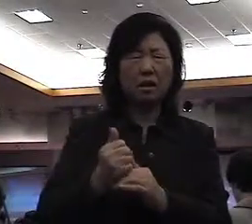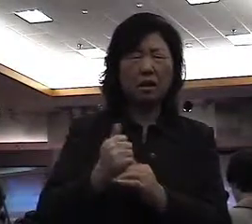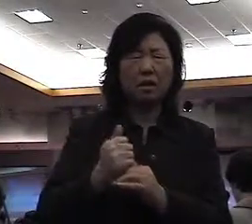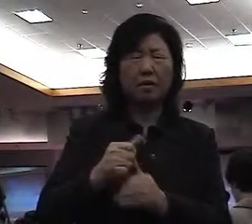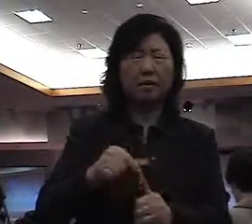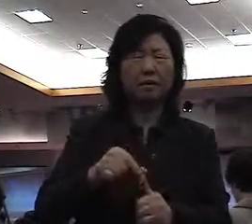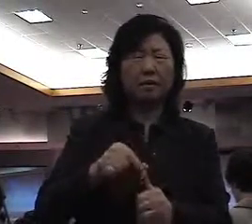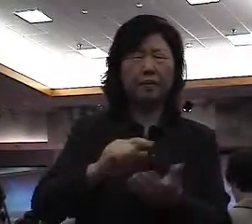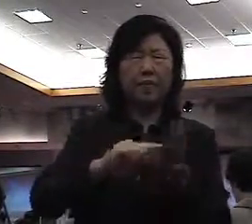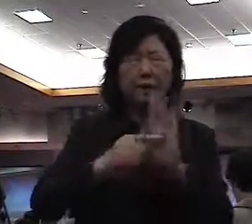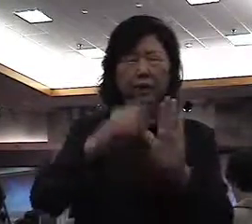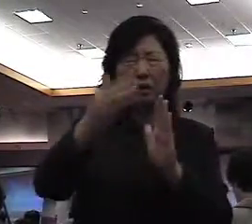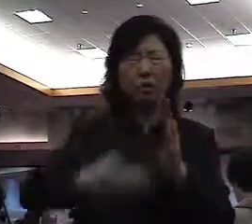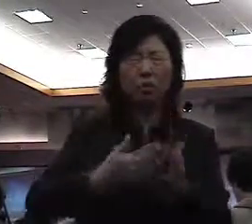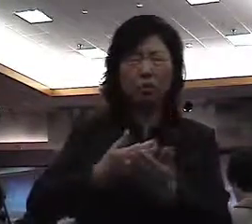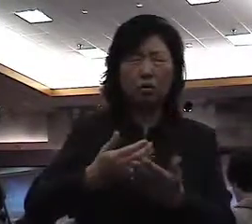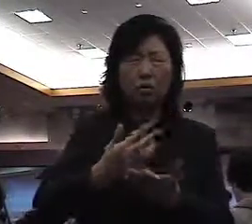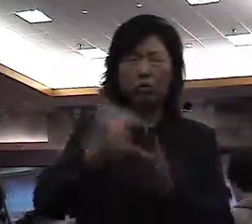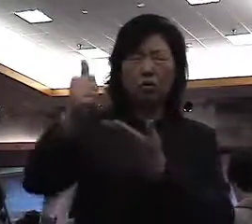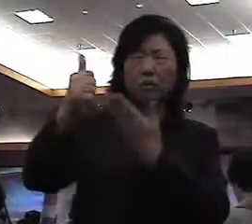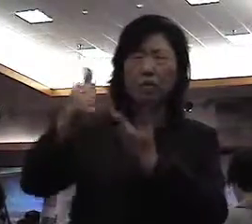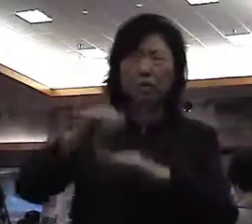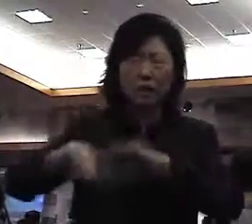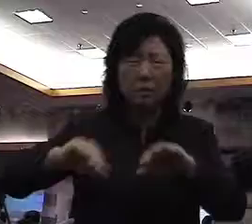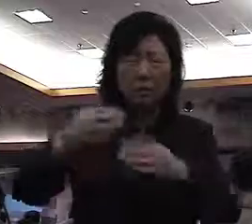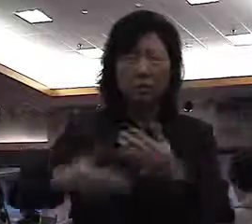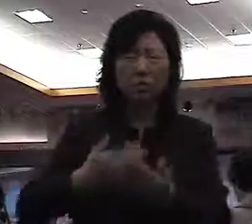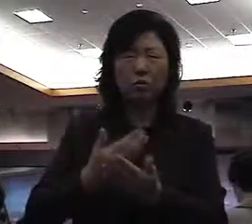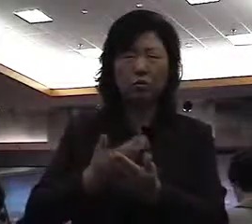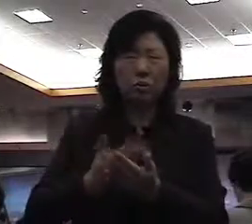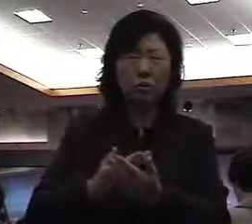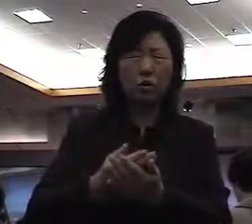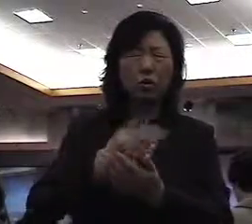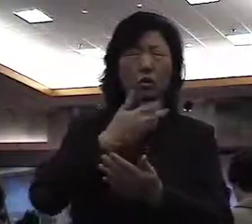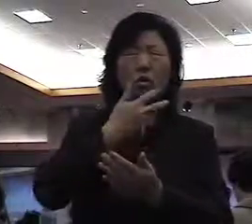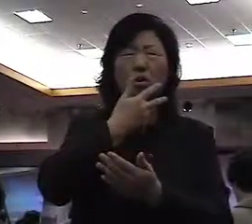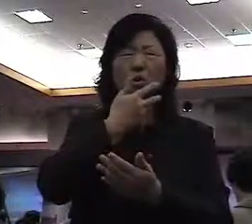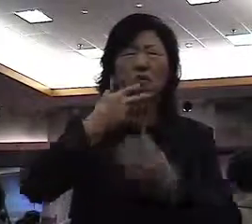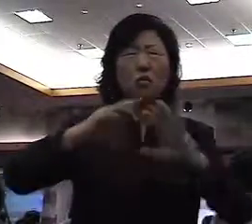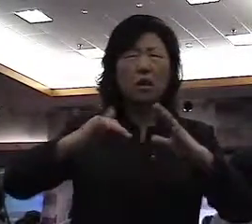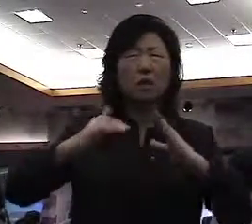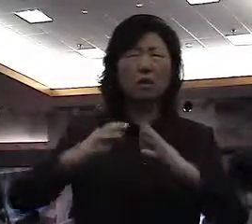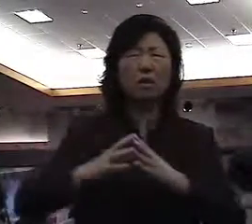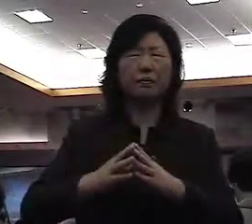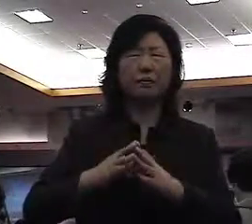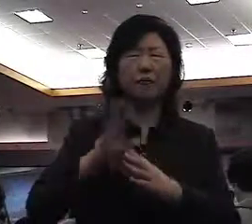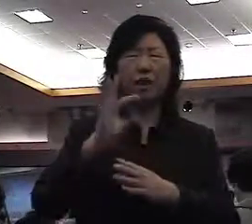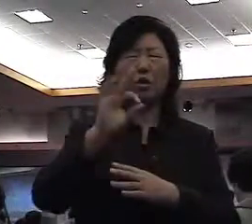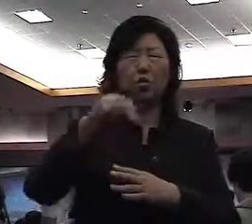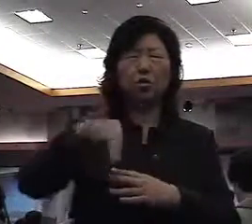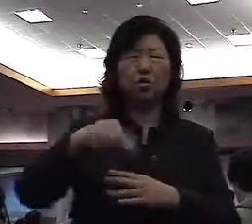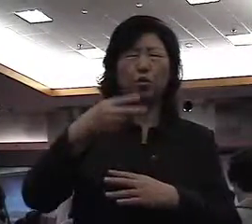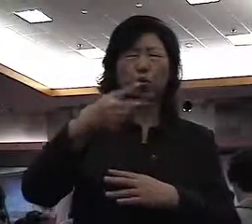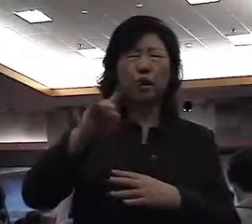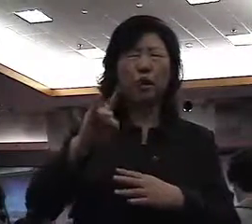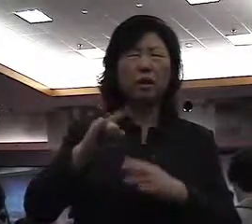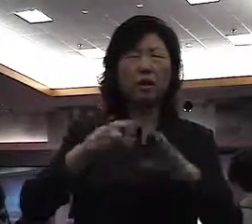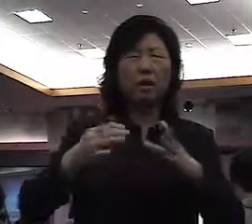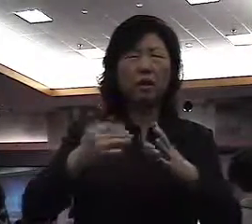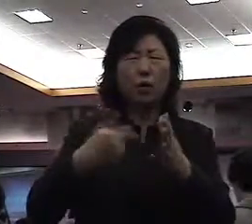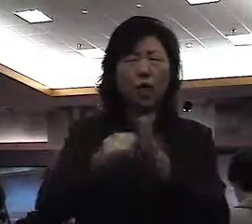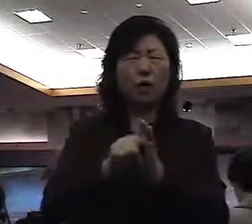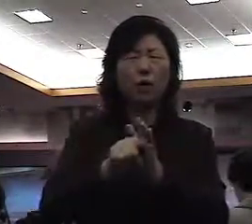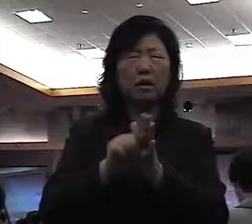주께서 간섭하여 주시옵소서. 영국에서 유대인들을 위해 사역하시는 안재영